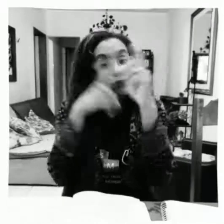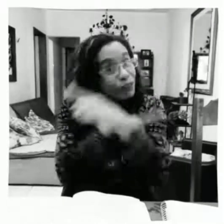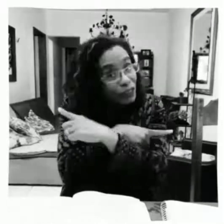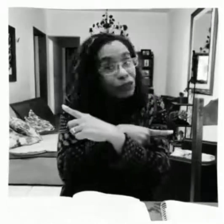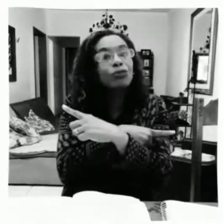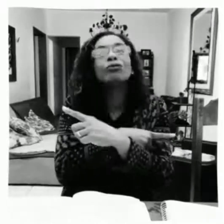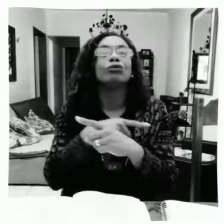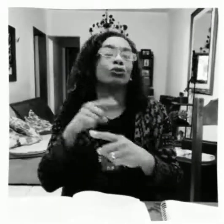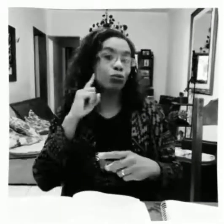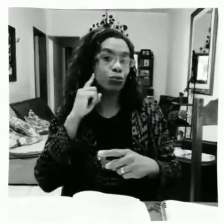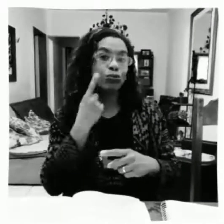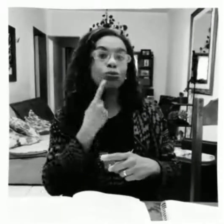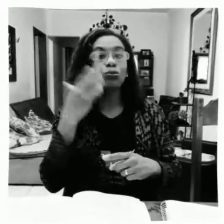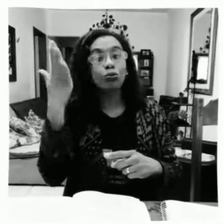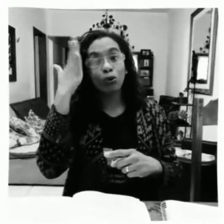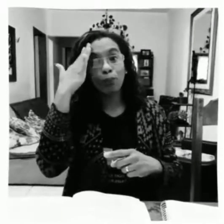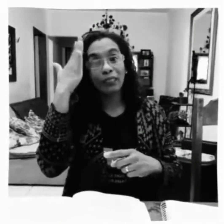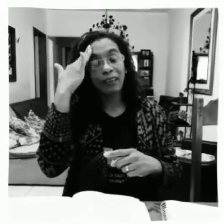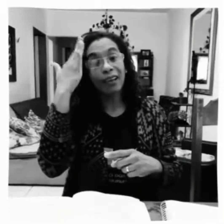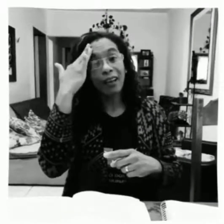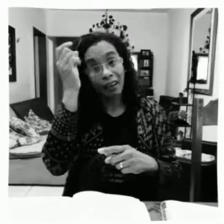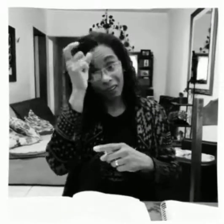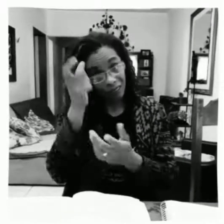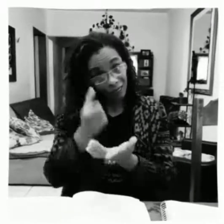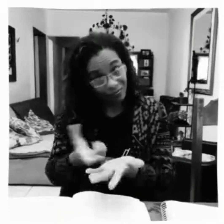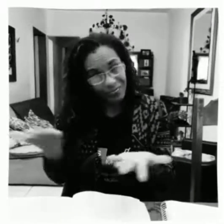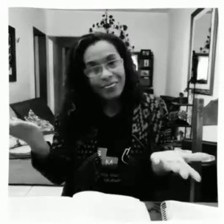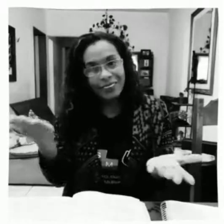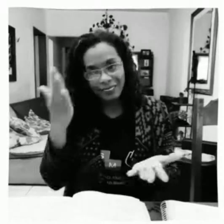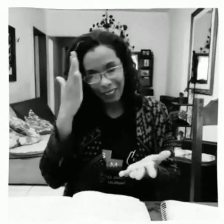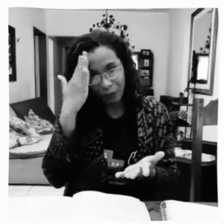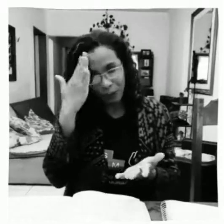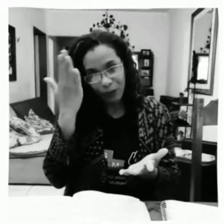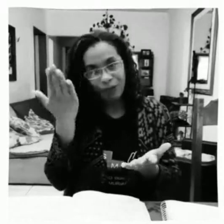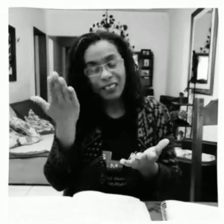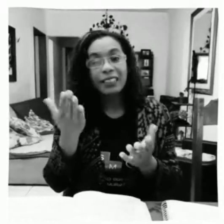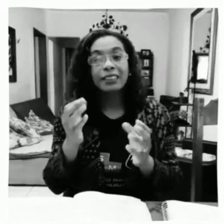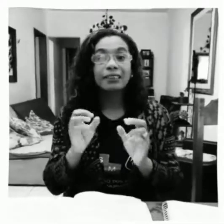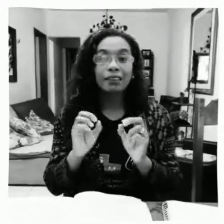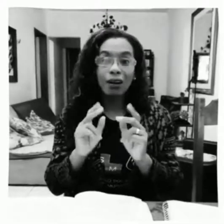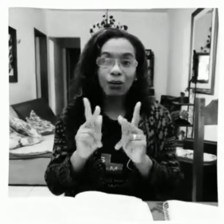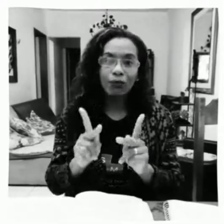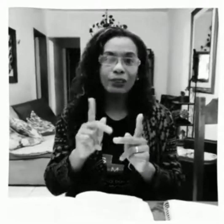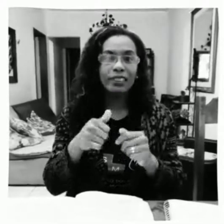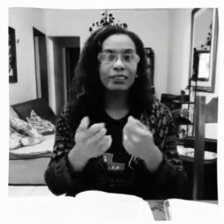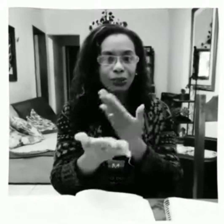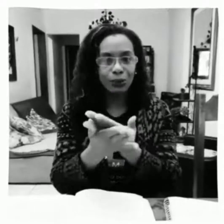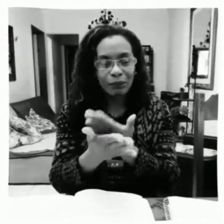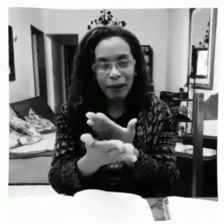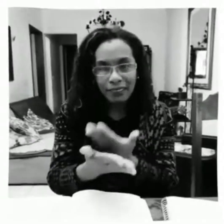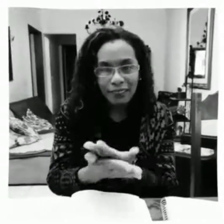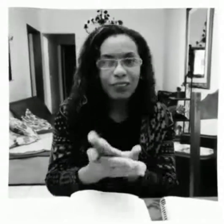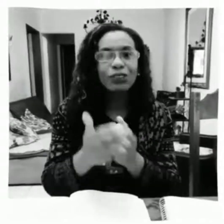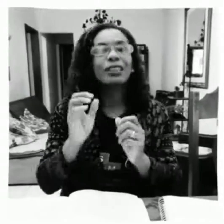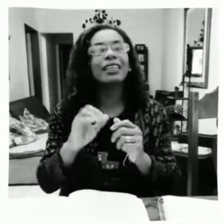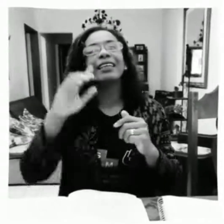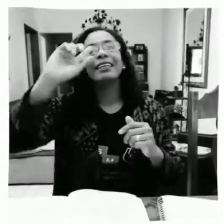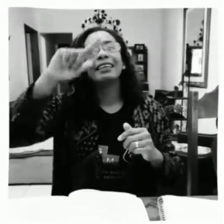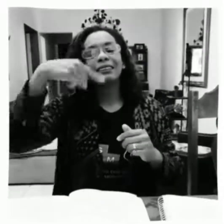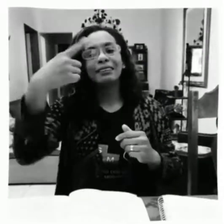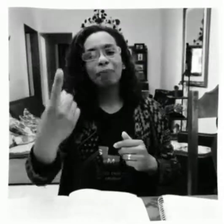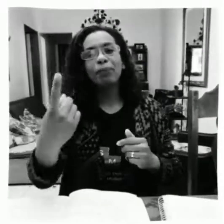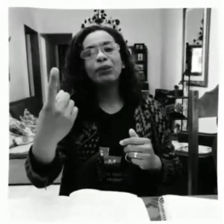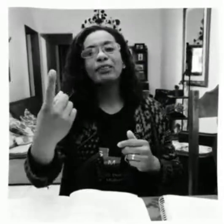fica difícil do surdo compreender, tá bom? Então, vocês estudem bastante